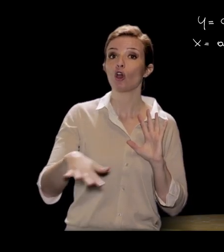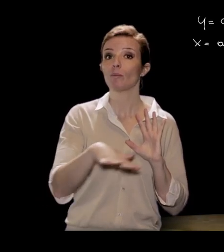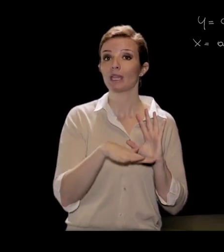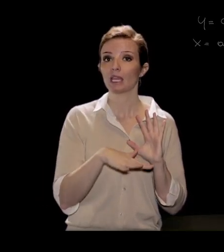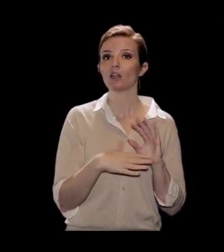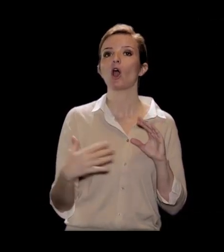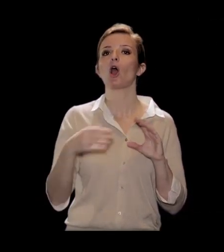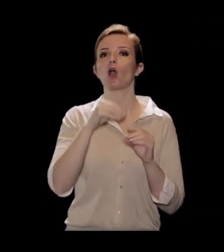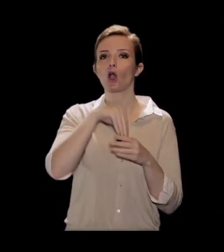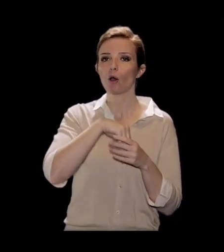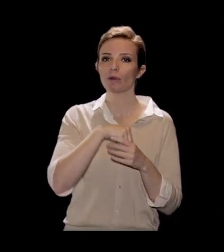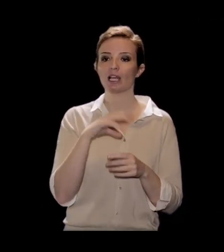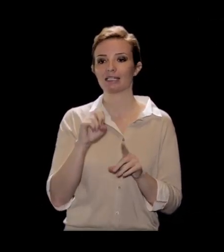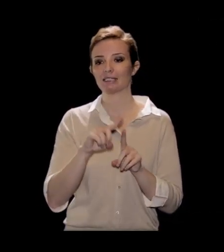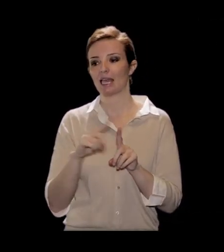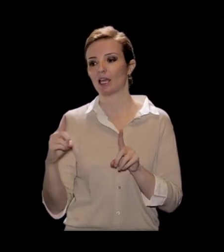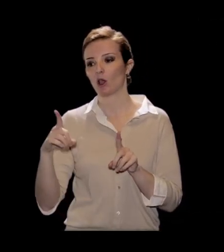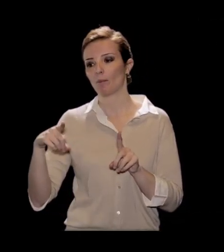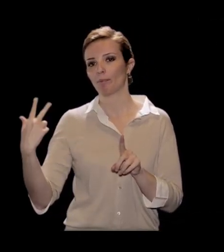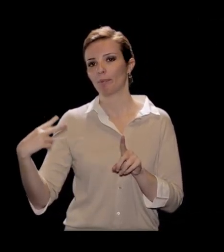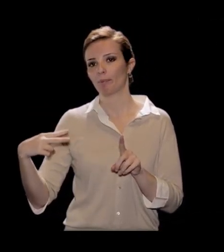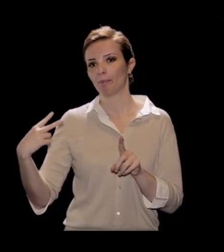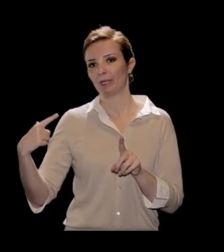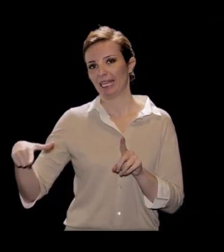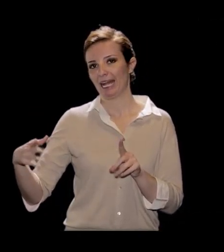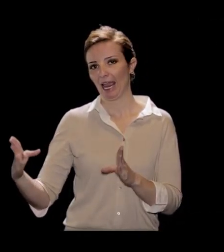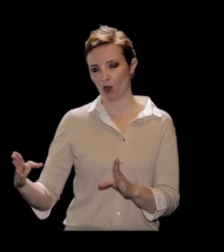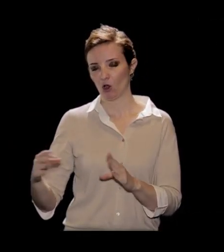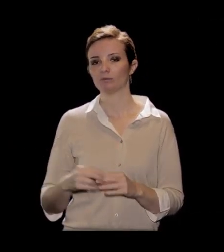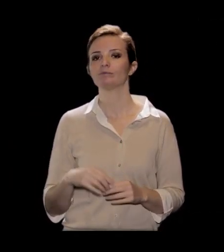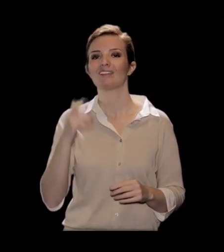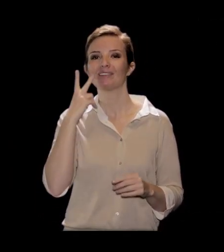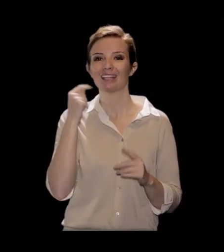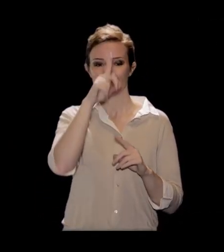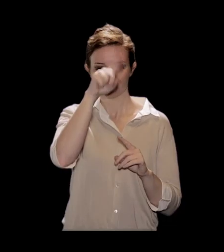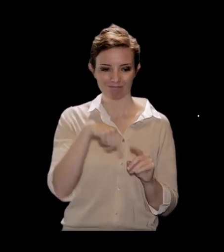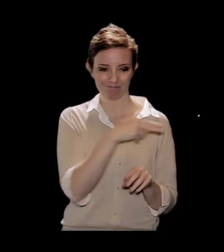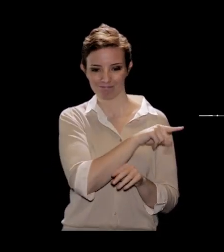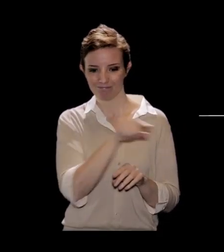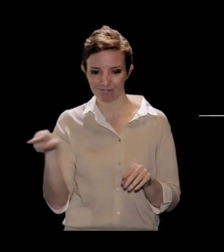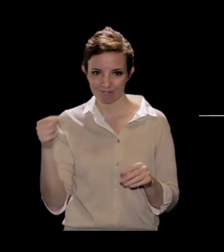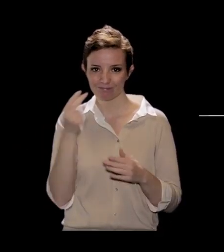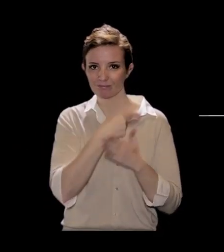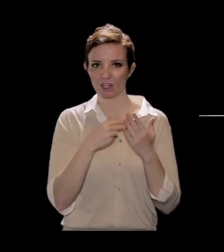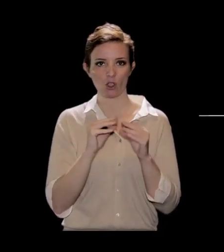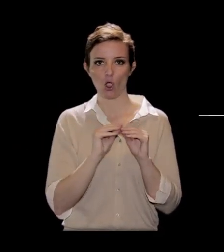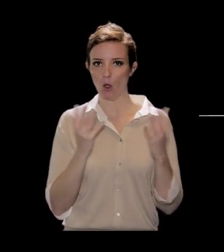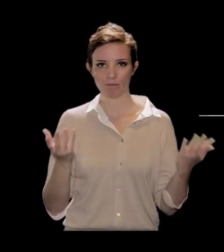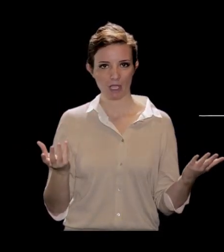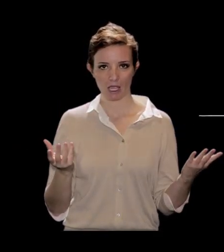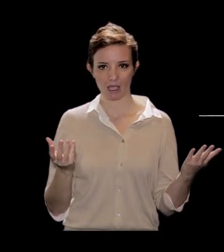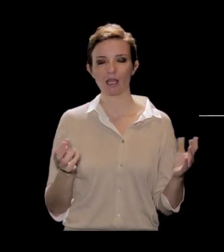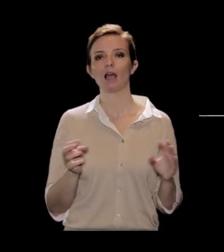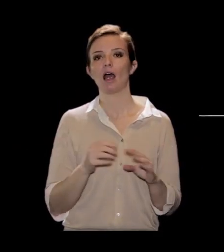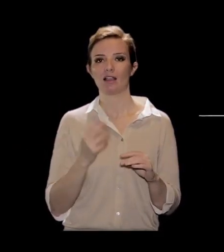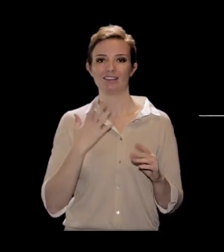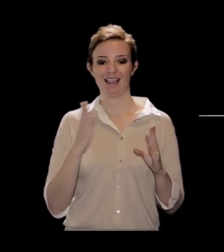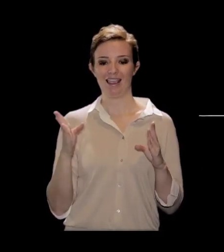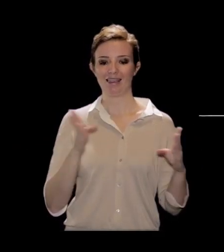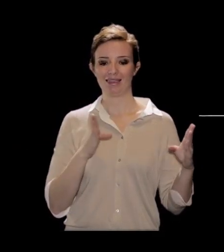e pi greco. Vediamo adesso come rappresentare la funzione arco coseno sul piano cartesiano. Abbiamo detto l